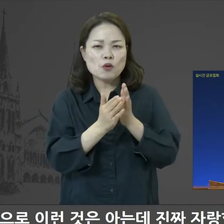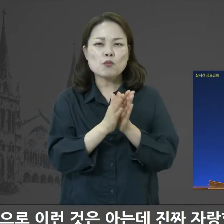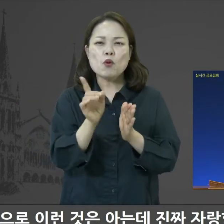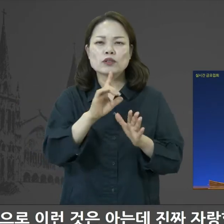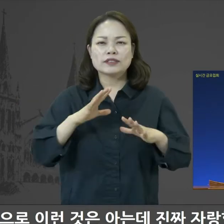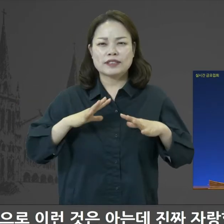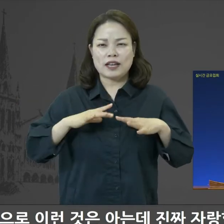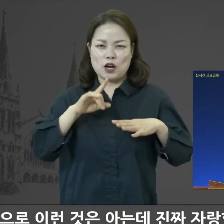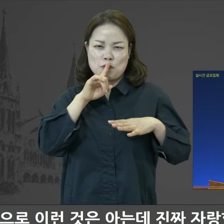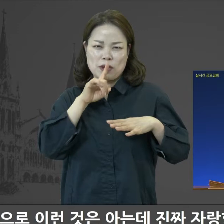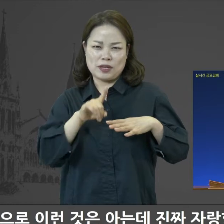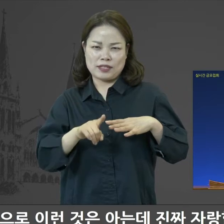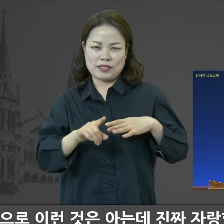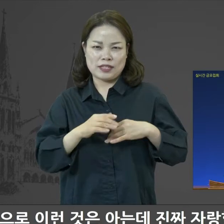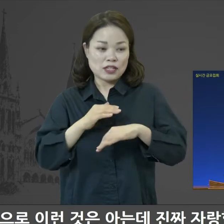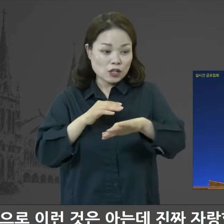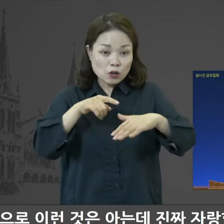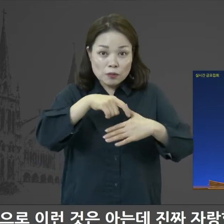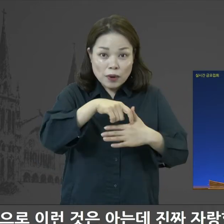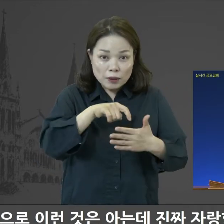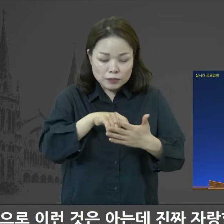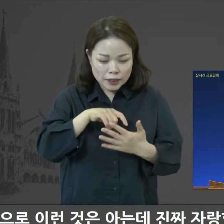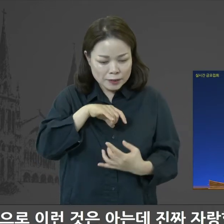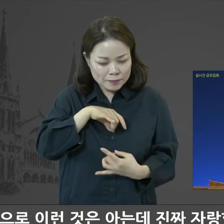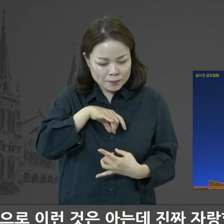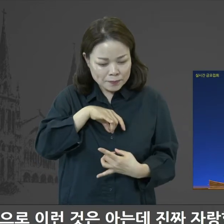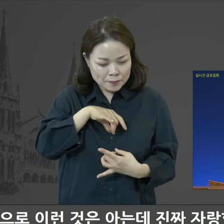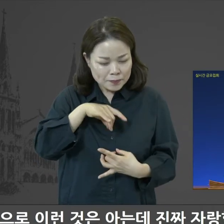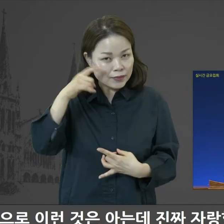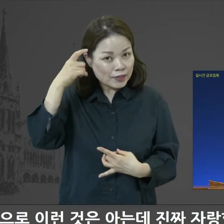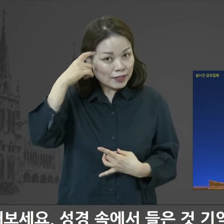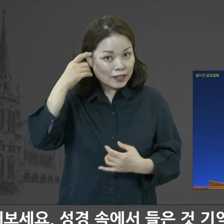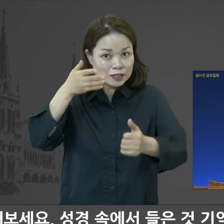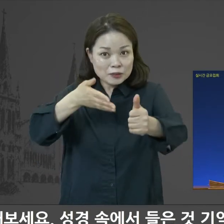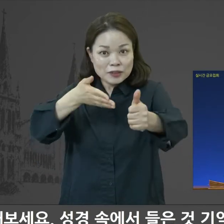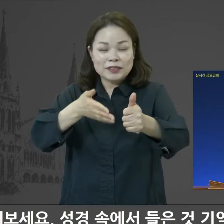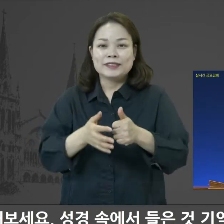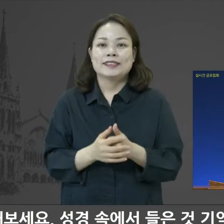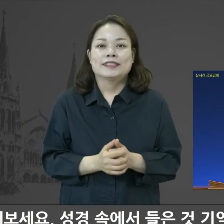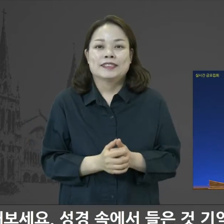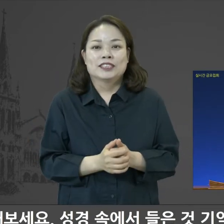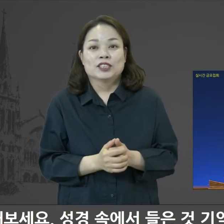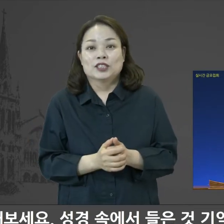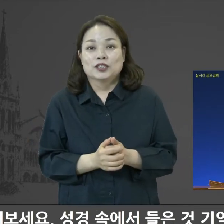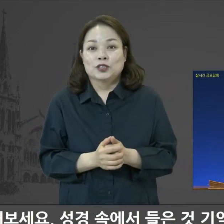뭐를 자랑하라고 그랬는지 여러분 마음속에 그 답을 한번 떠오르시기 바랍니다.